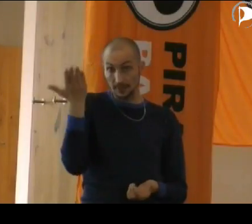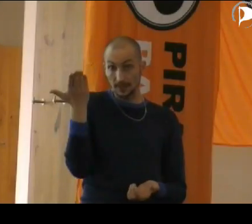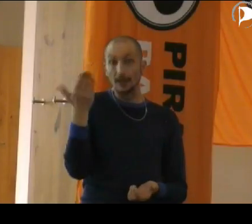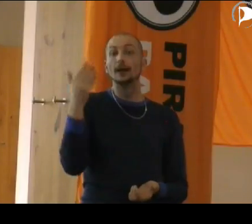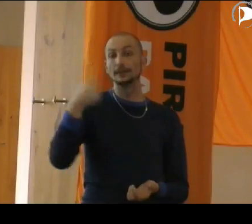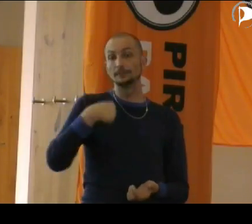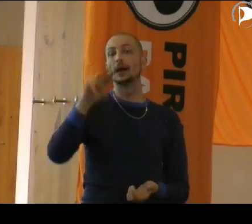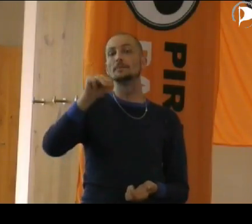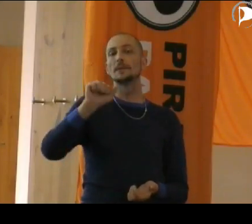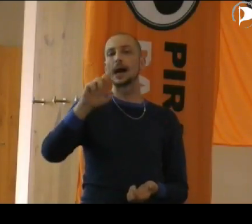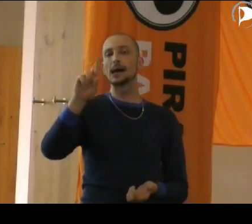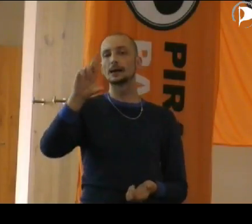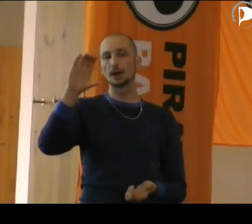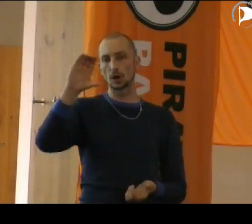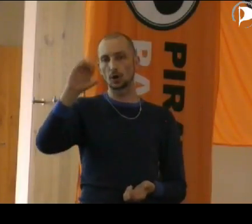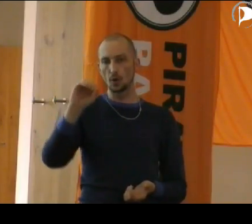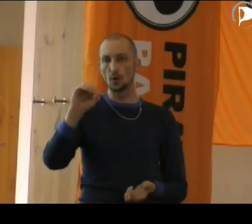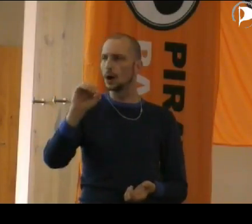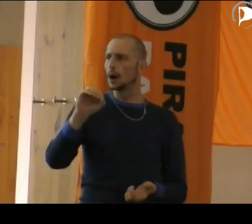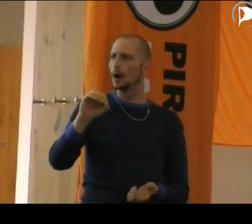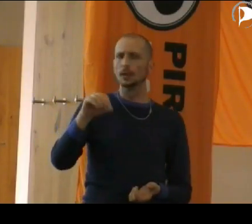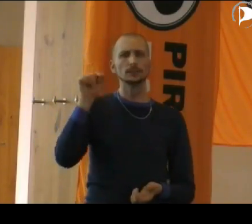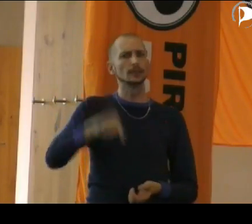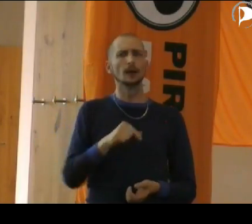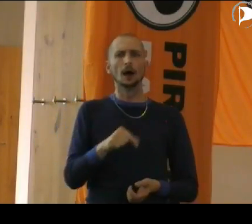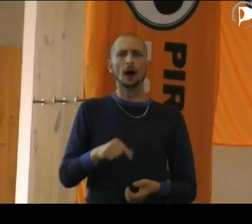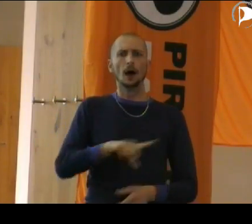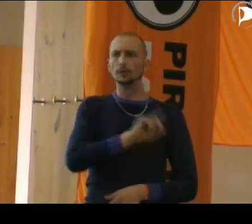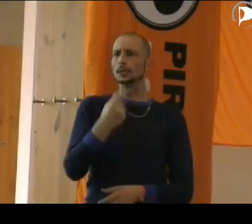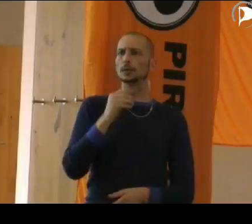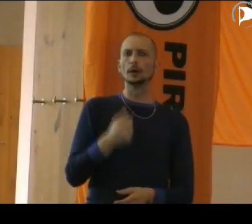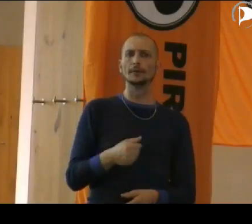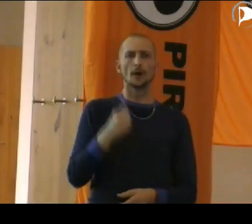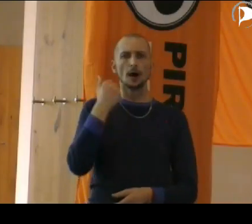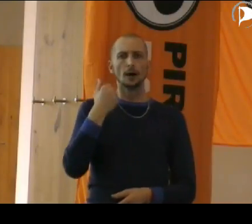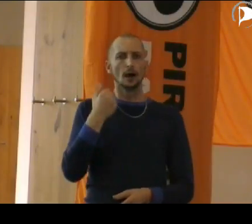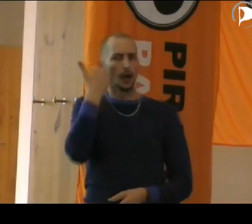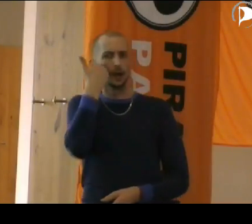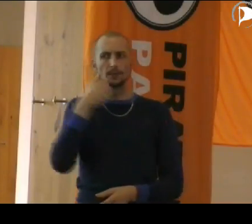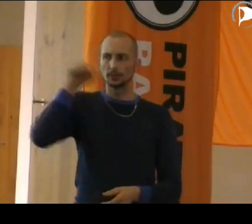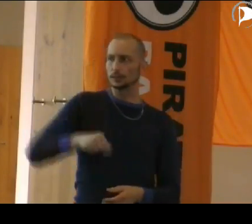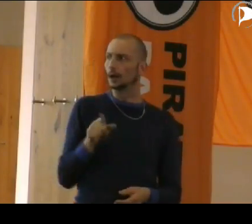bin ein bisschen 90 wird auch weiter bietet das nennt sich das board unter dem leitgedanken